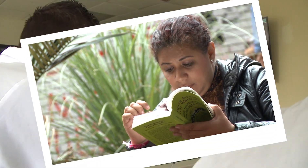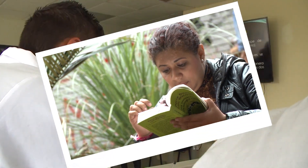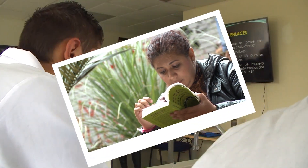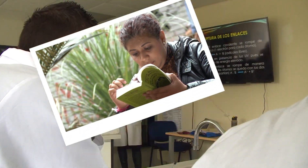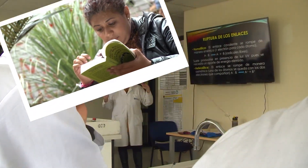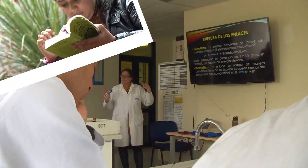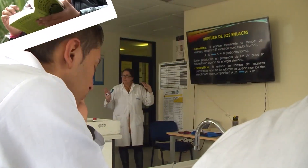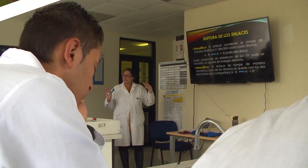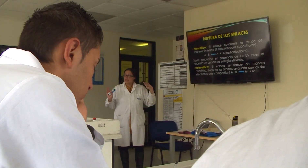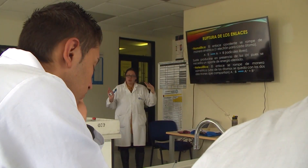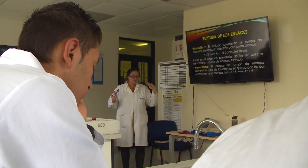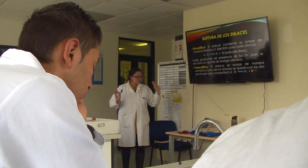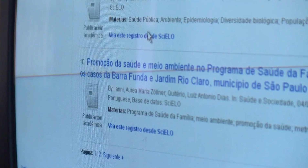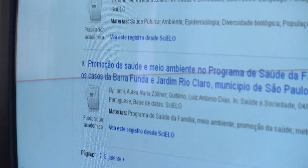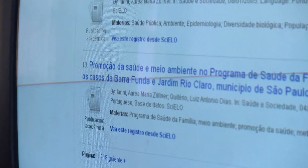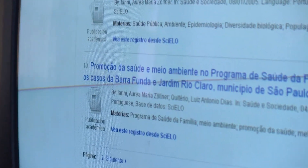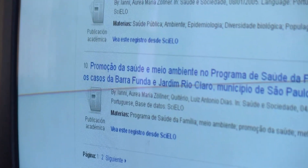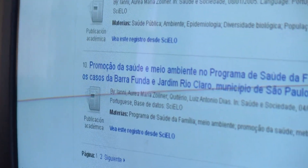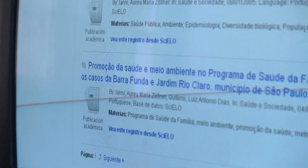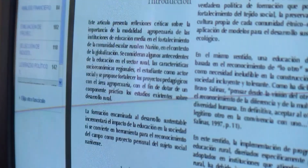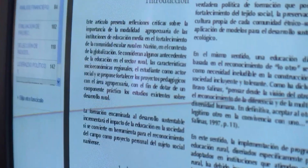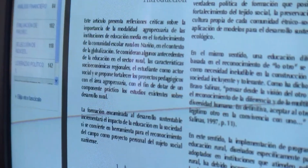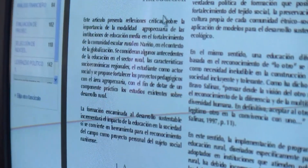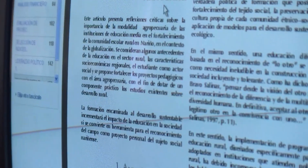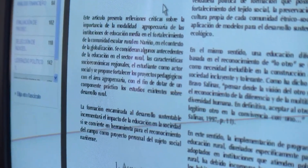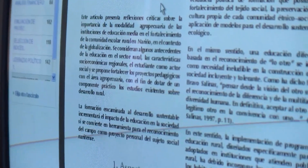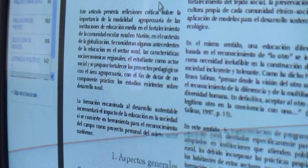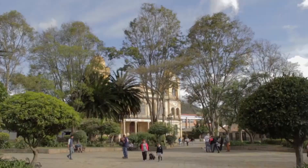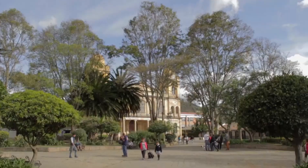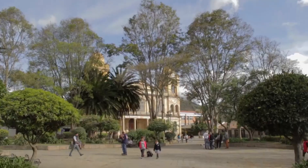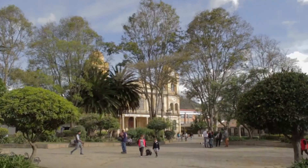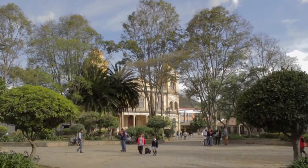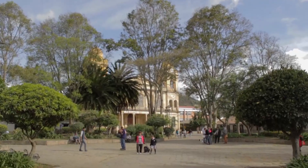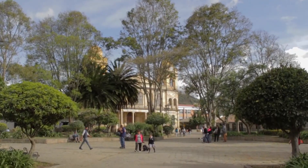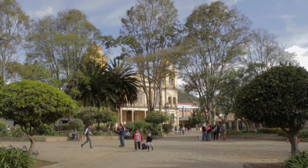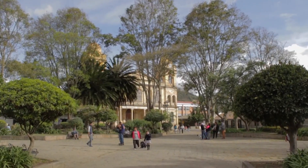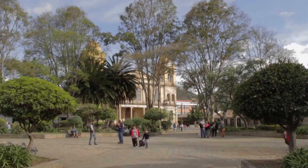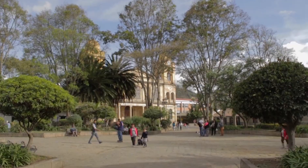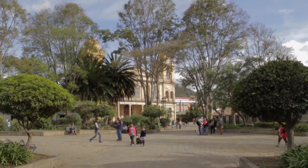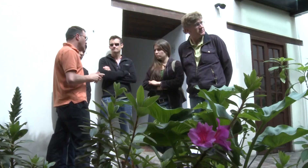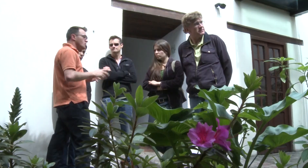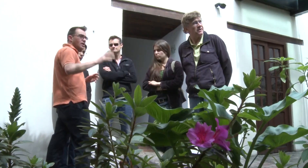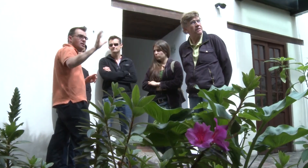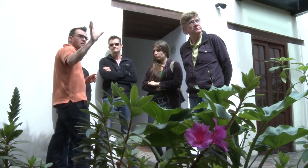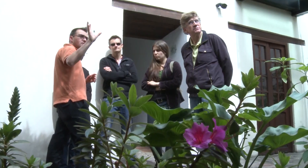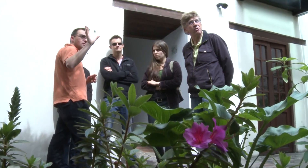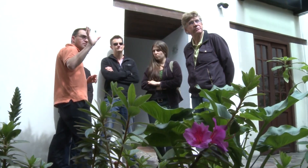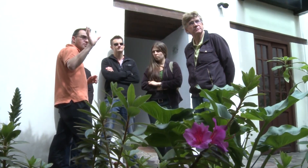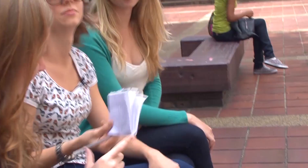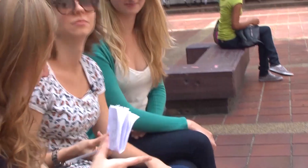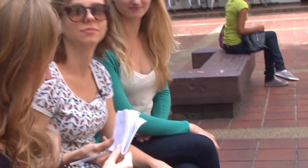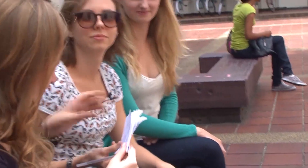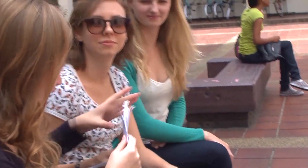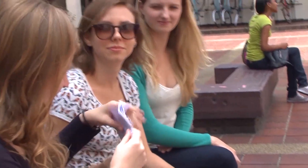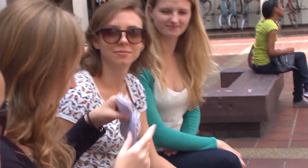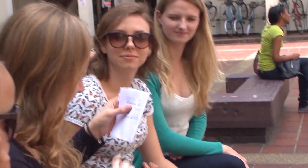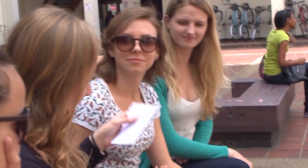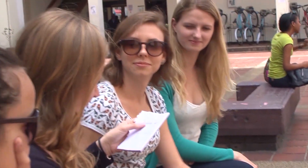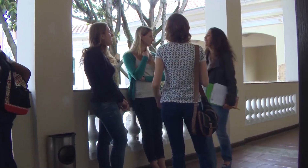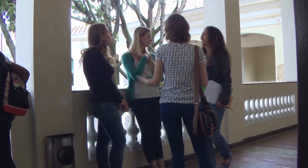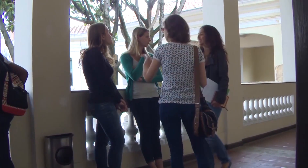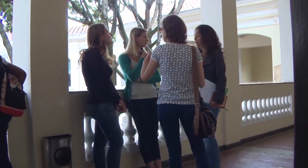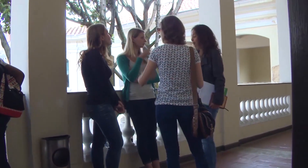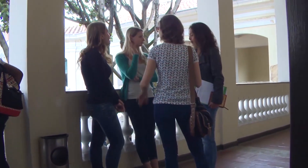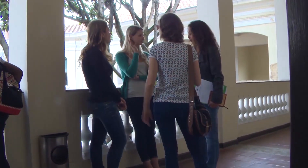en la universidad pedagógica afianza sus nexos e interacciones con los contextos nacionales e internacionales como garantía de cumplimiento de su misión